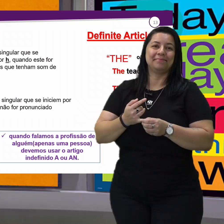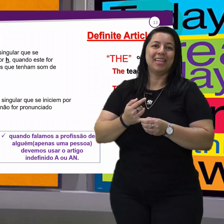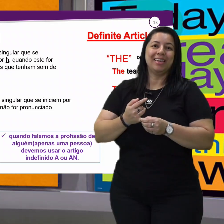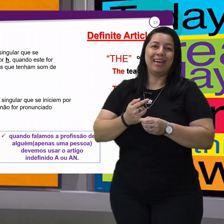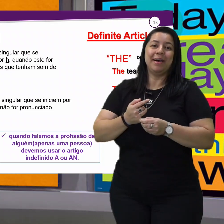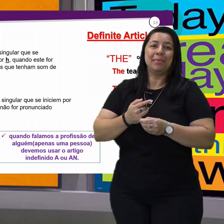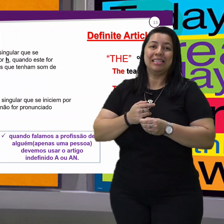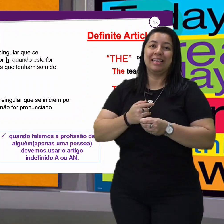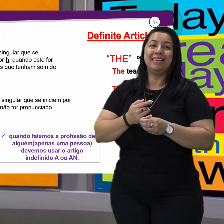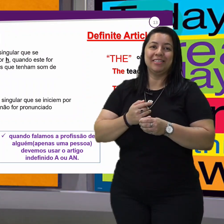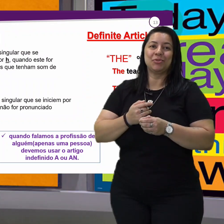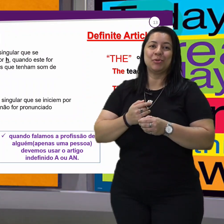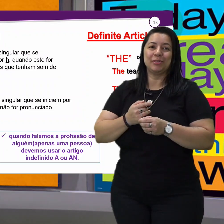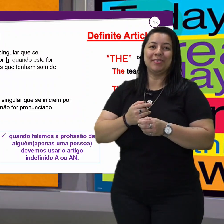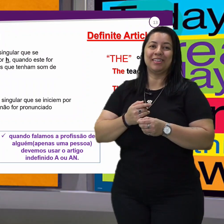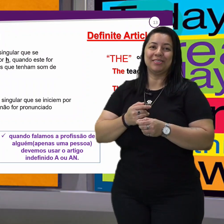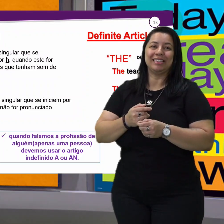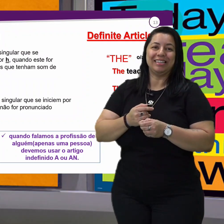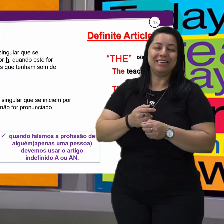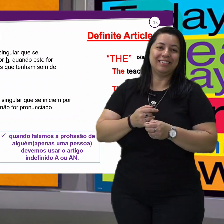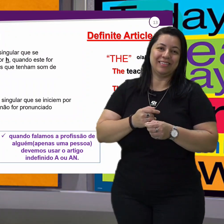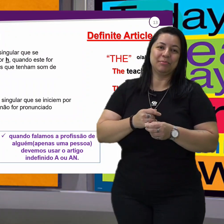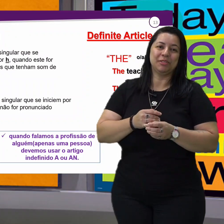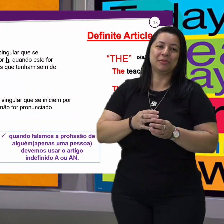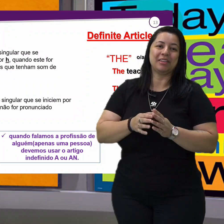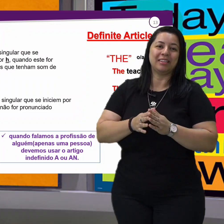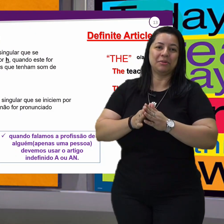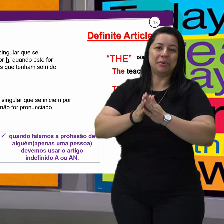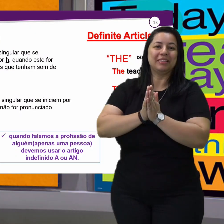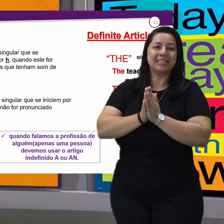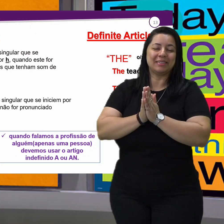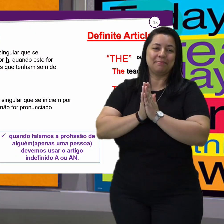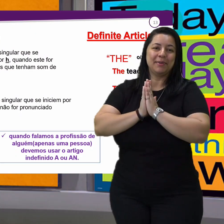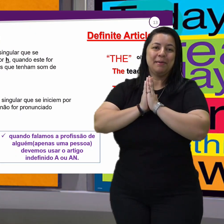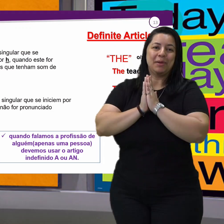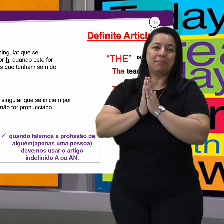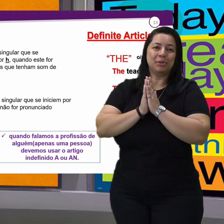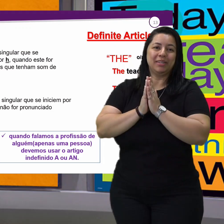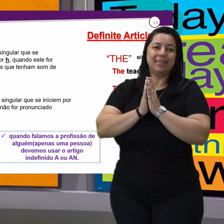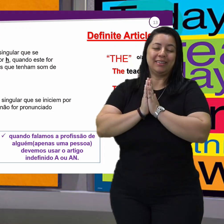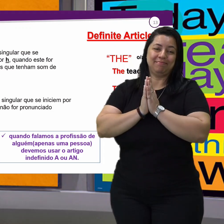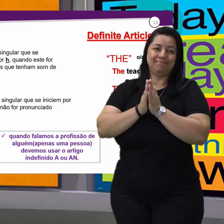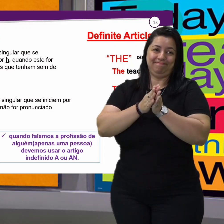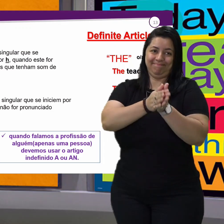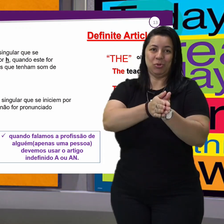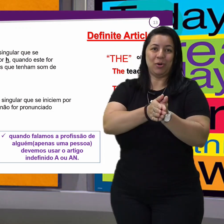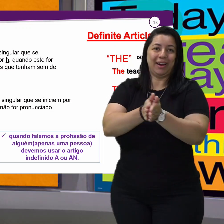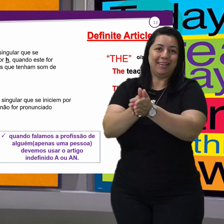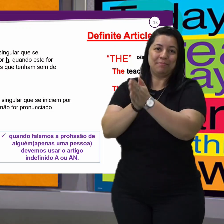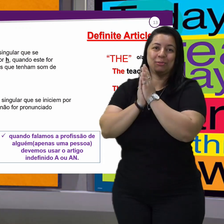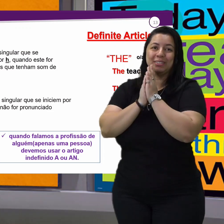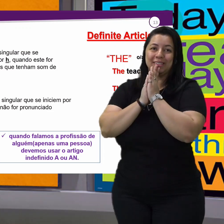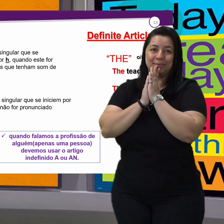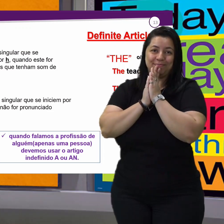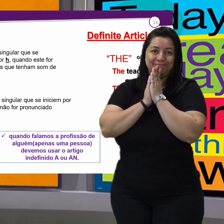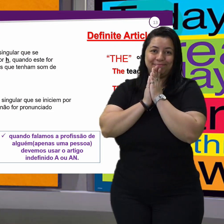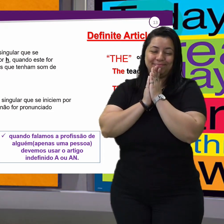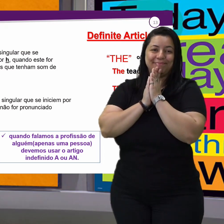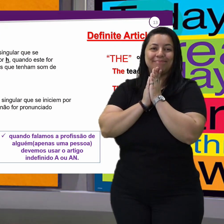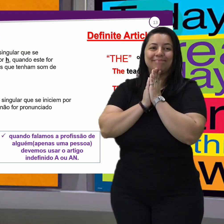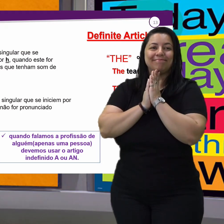um taxista, não é sempre que a gente... Mas eles usam, então temos que usar na língua inglesa. Exatamente. Para poder, né, colocar ali a